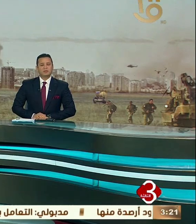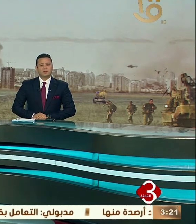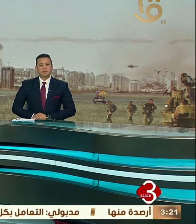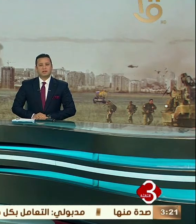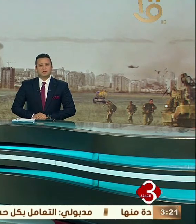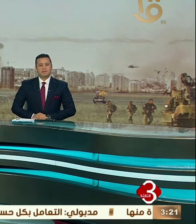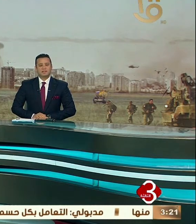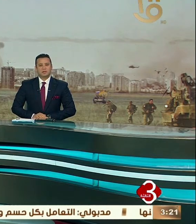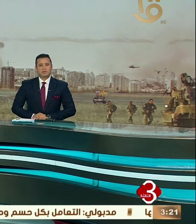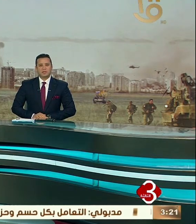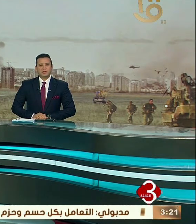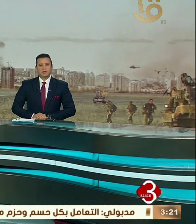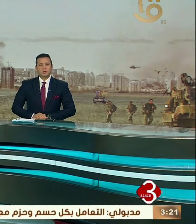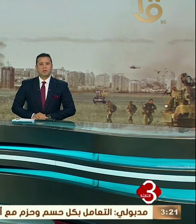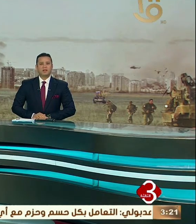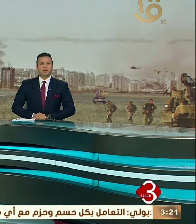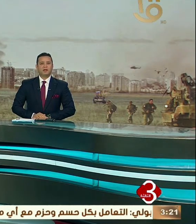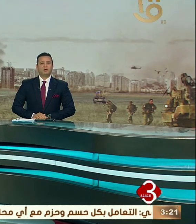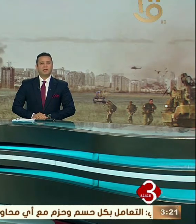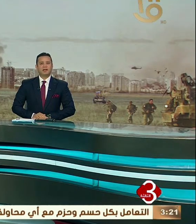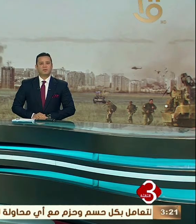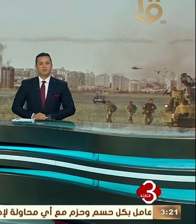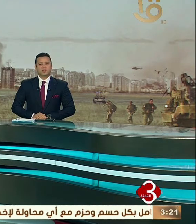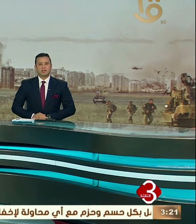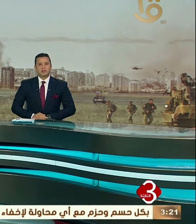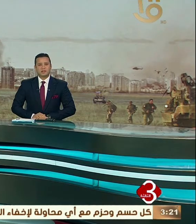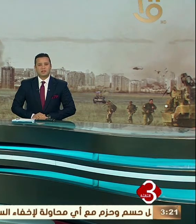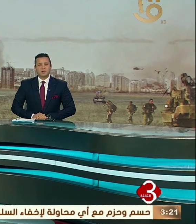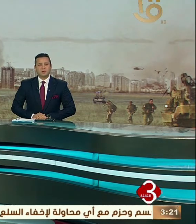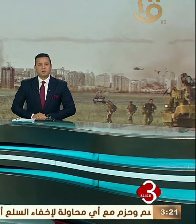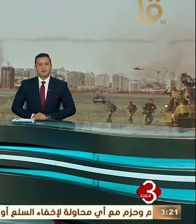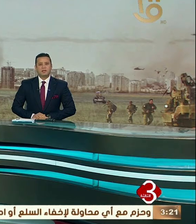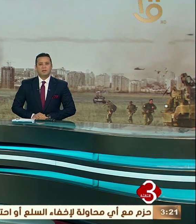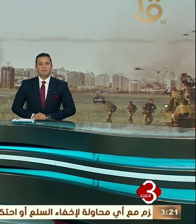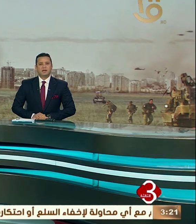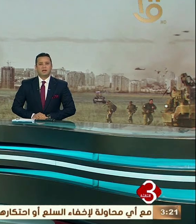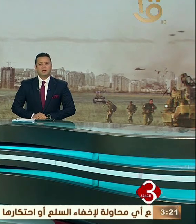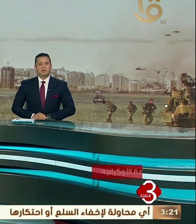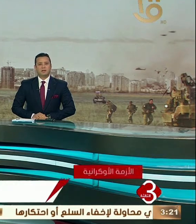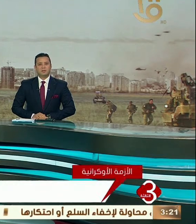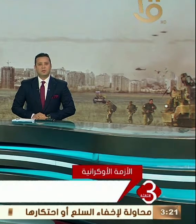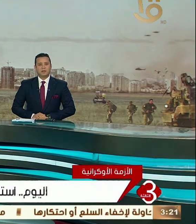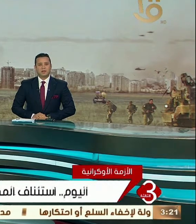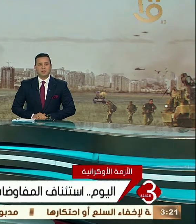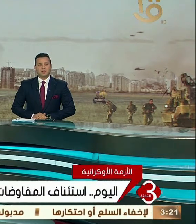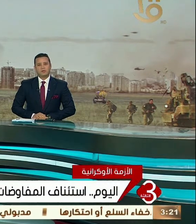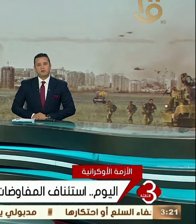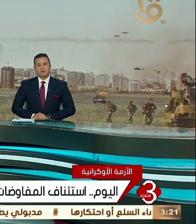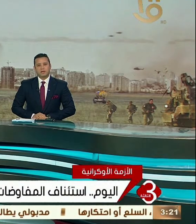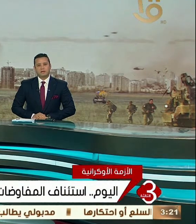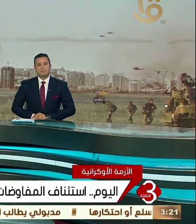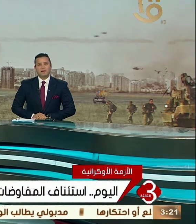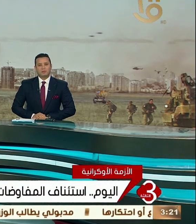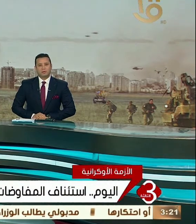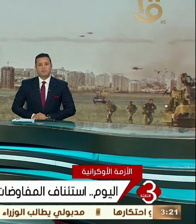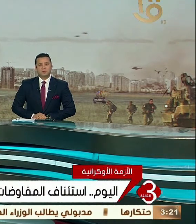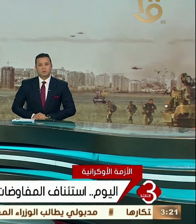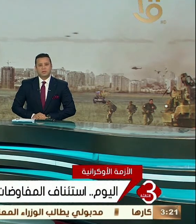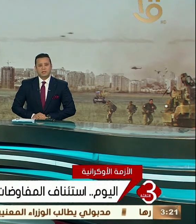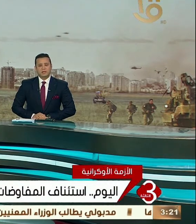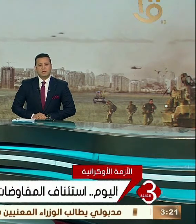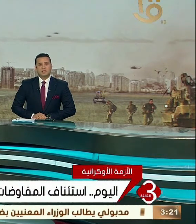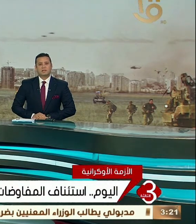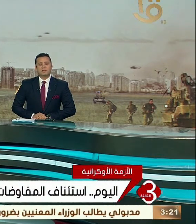أهلا بكم إلى تطورات الأزمة الروسية الأوكرانية، حيث أعلن مستشار الرئاسة الأوكرانية ميخائيل بودولياك أن المفاوضات مع